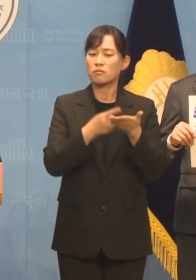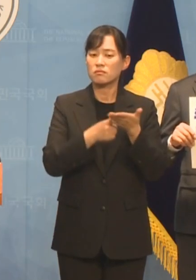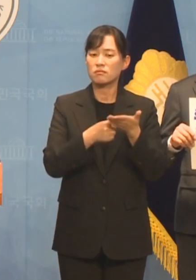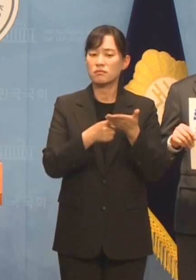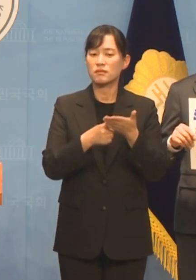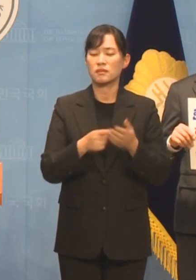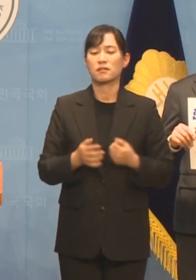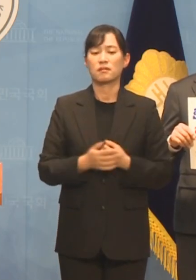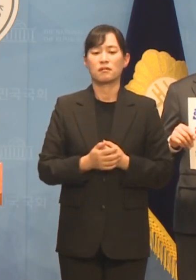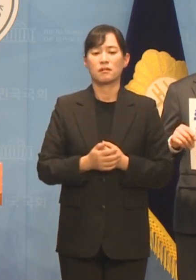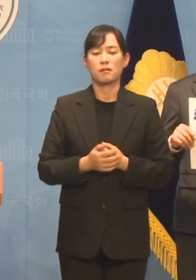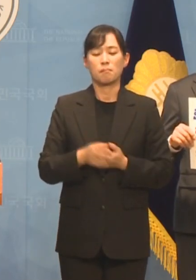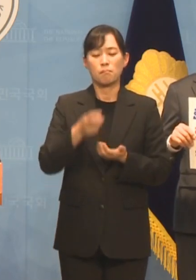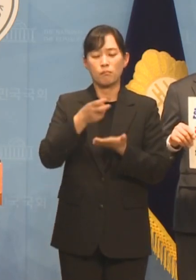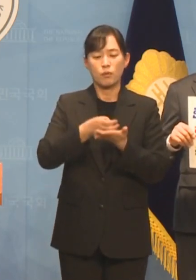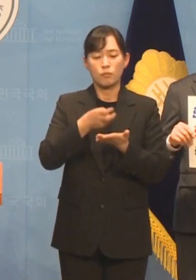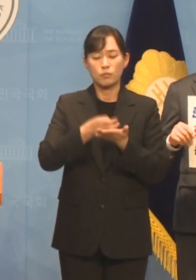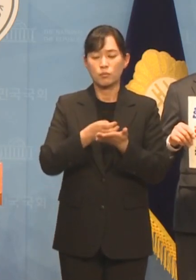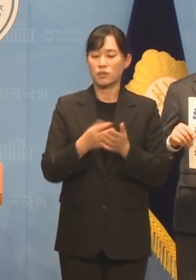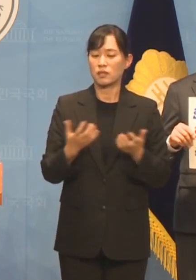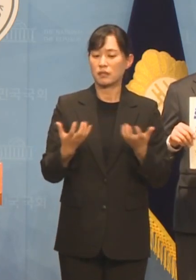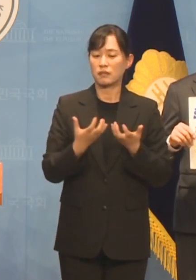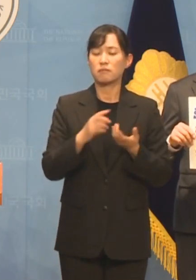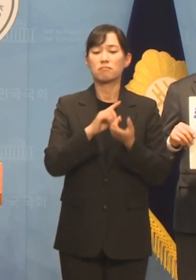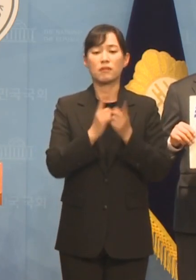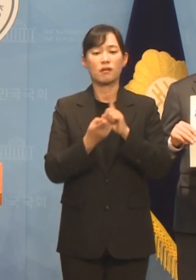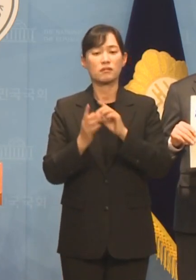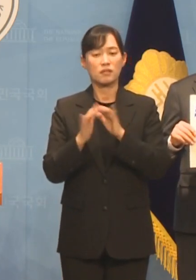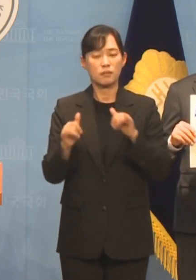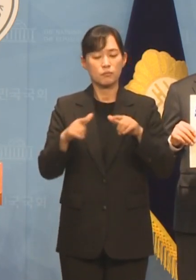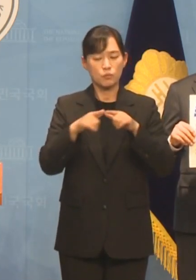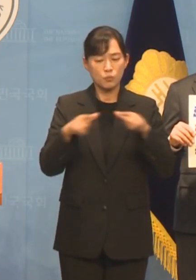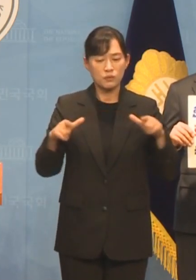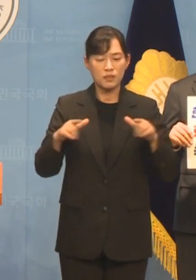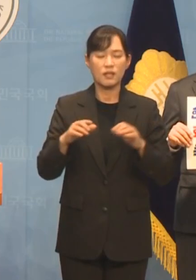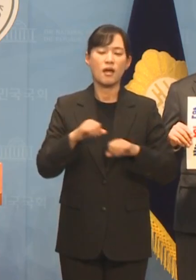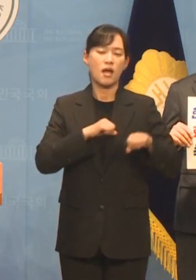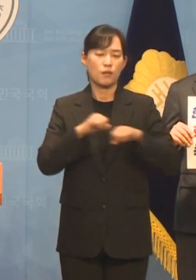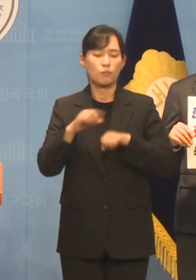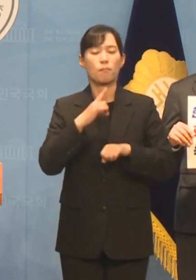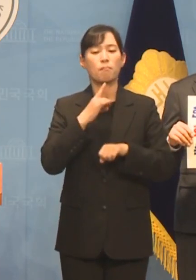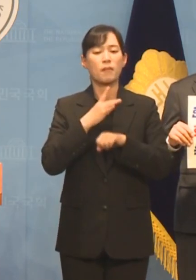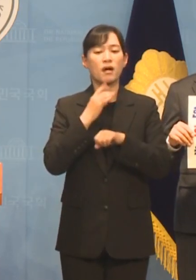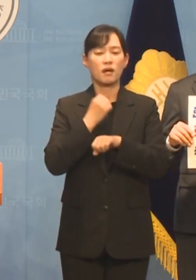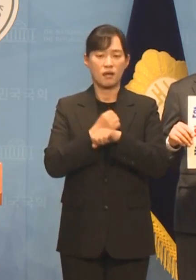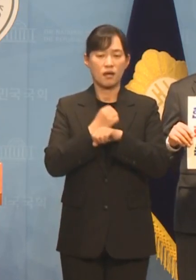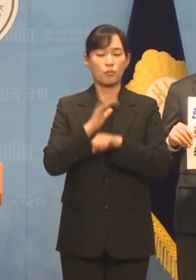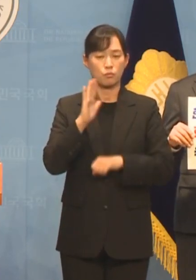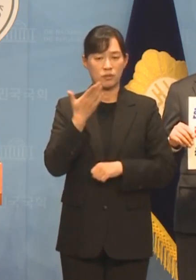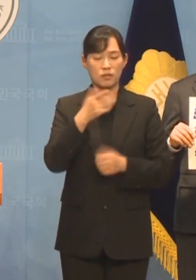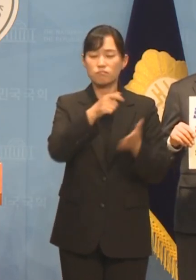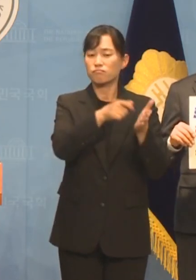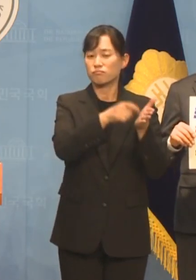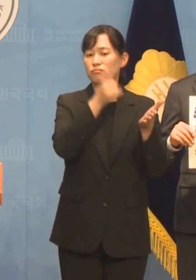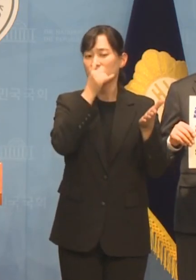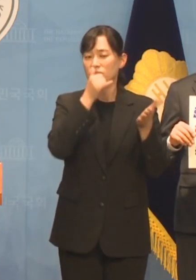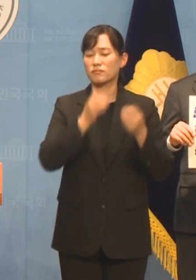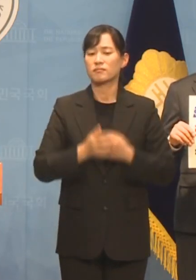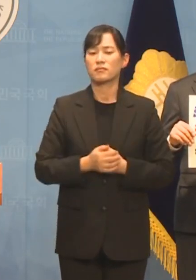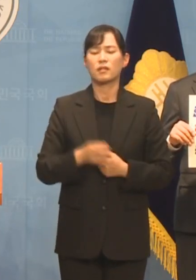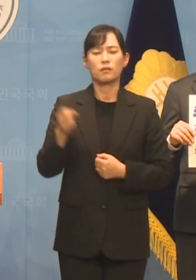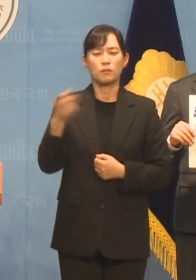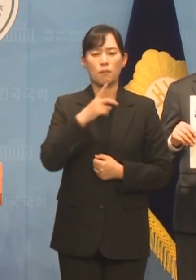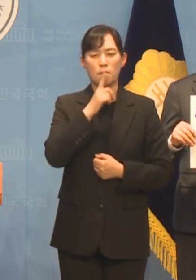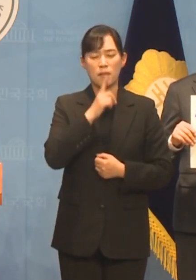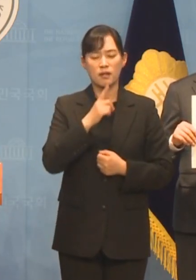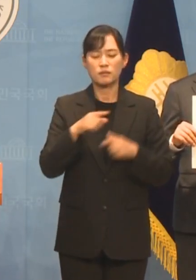민법 총칙에도 직무대행자는 통상의 행위만 하여야 한다는 그런 규정이 있습니다. 그리고 여기서